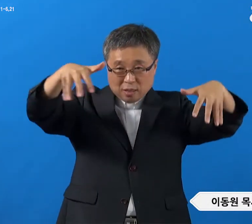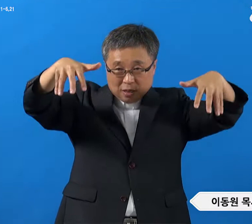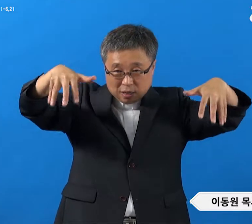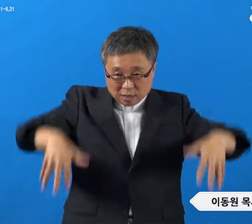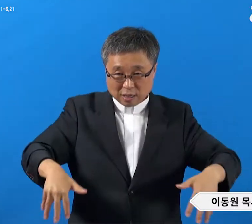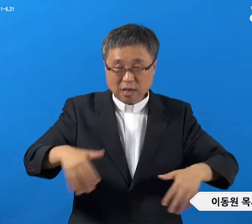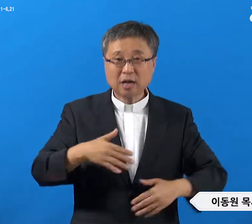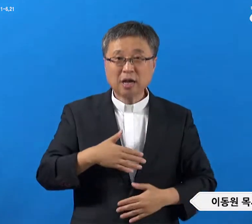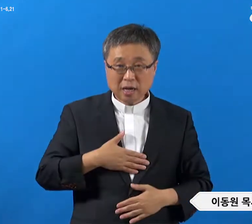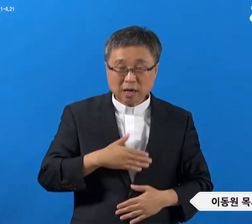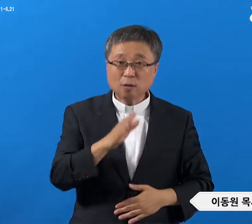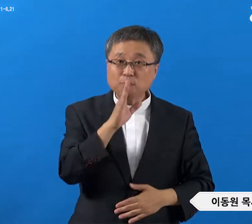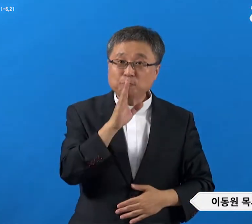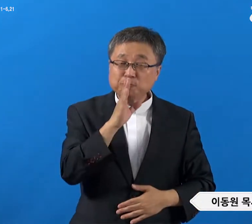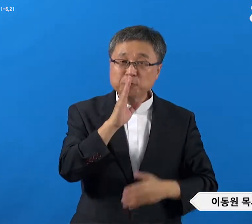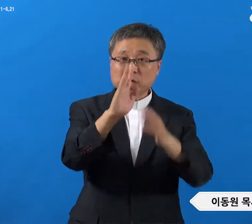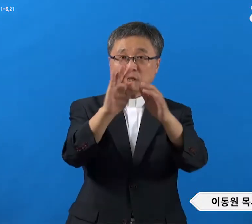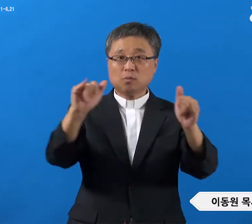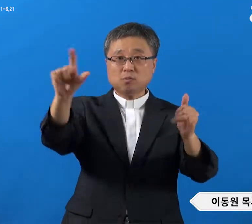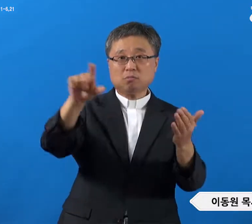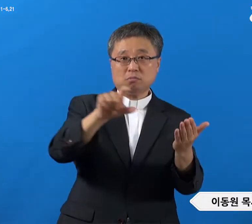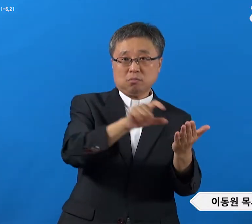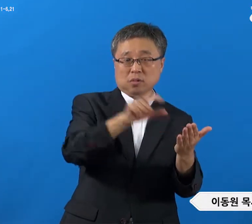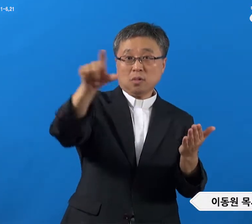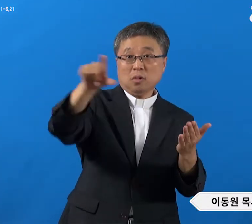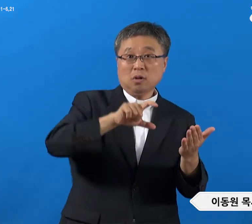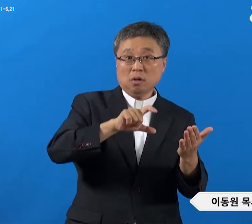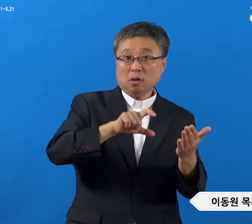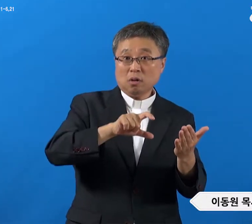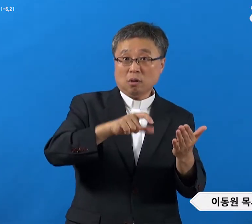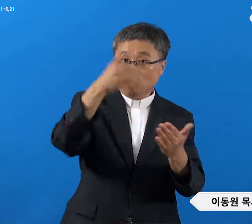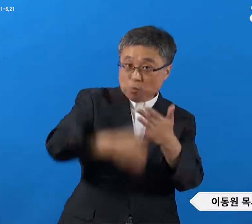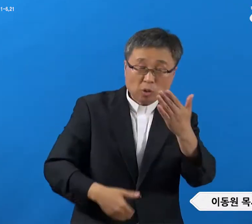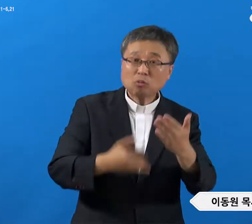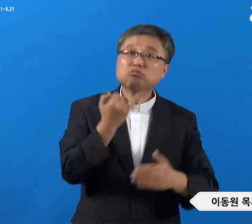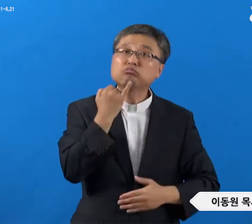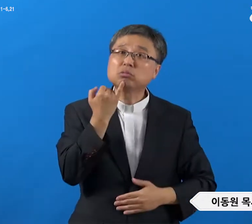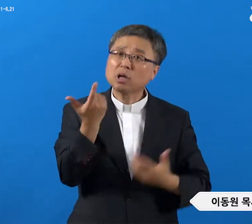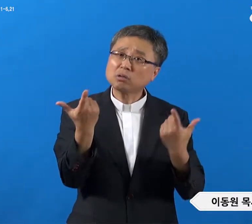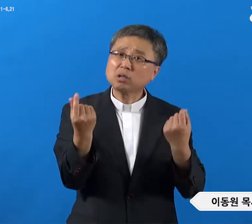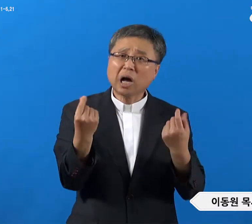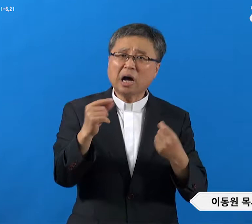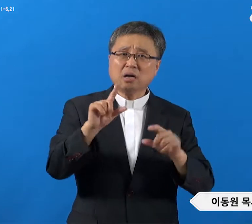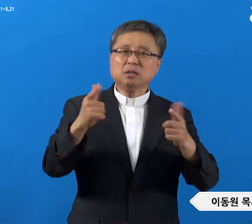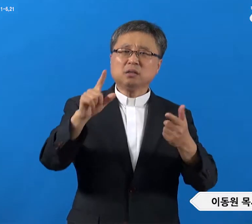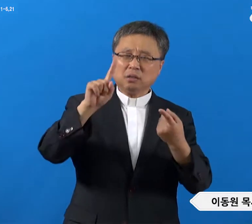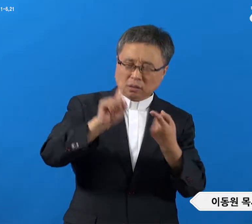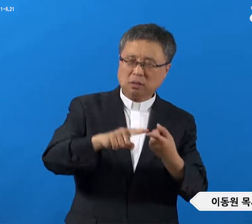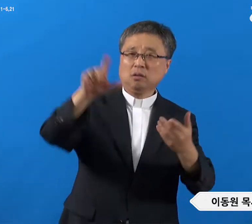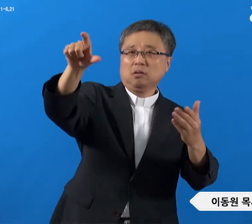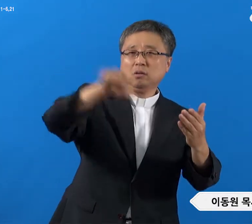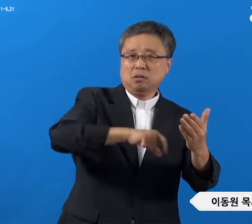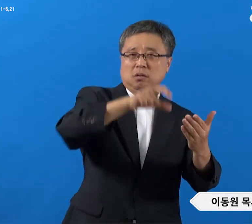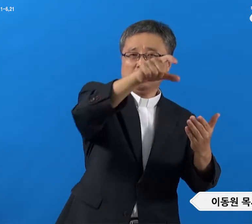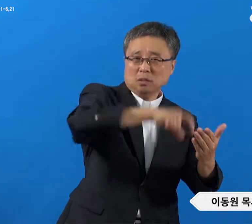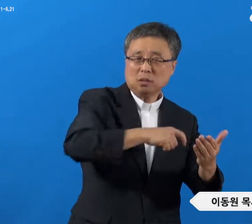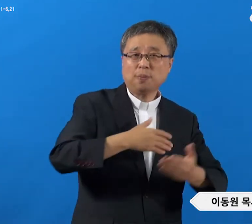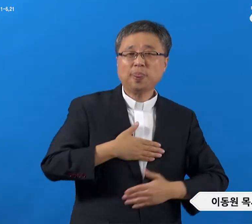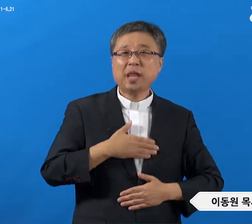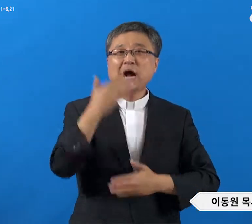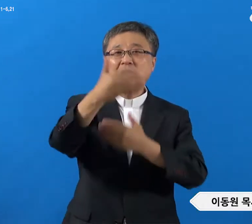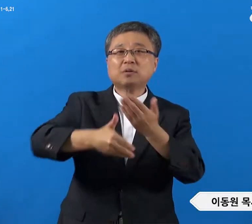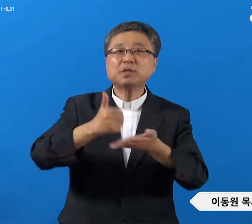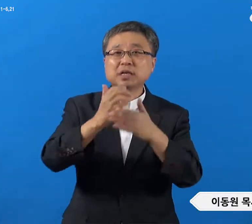할 인물들을 그는 과감하게 노출시키기 시작합니다. 하나님이 사람들을 쓰실 때